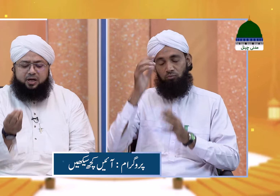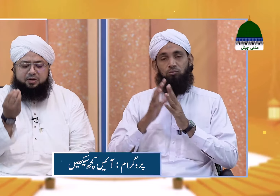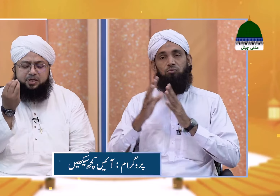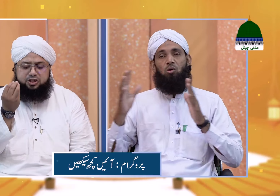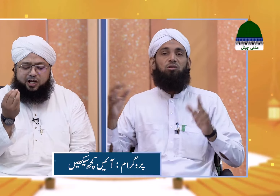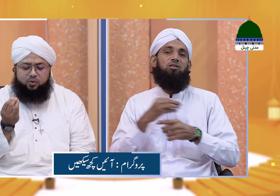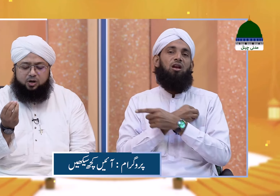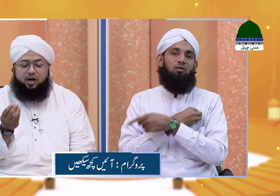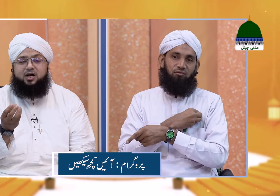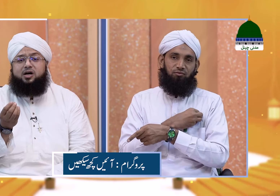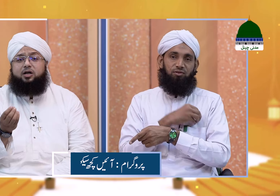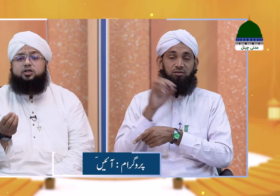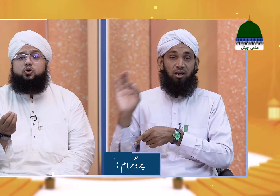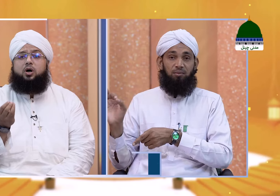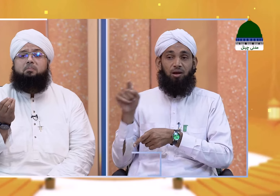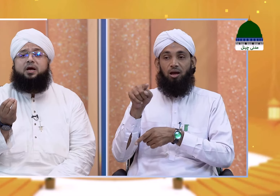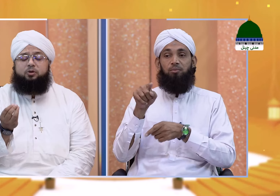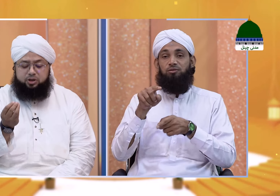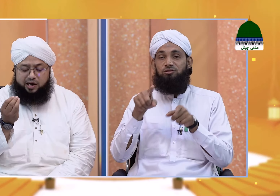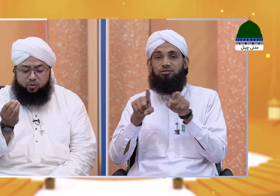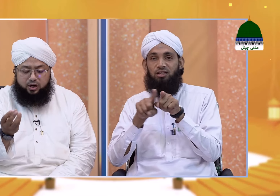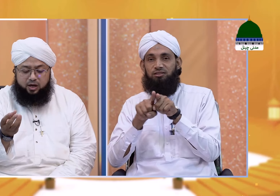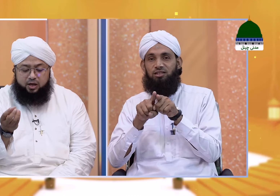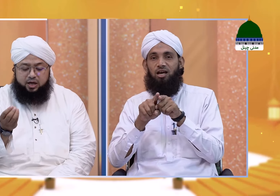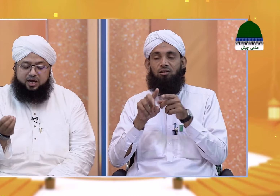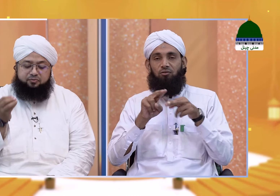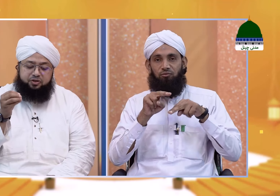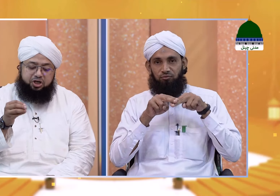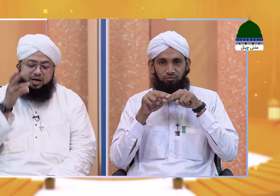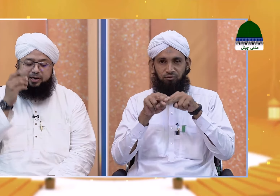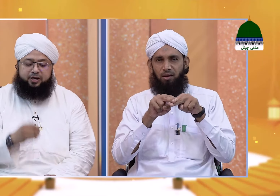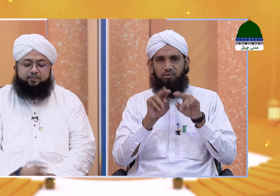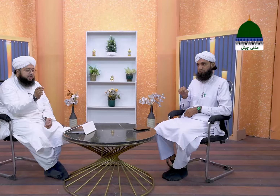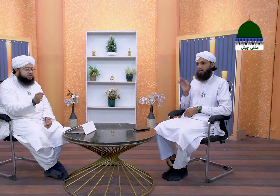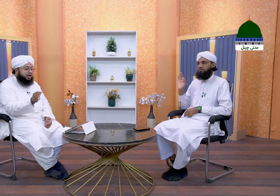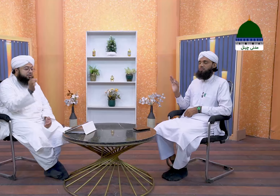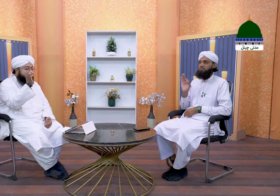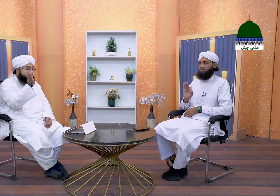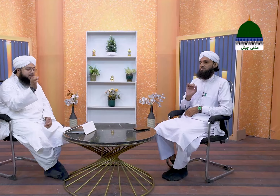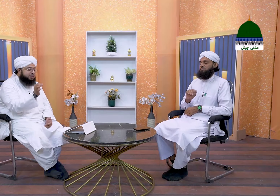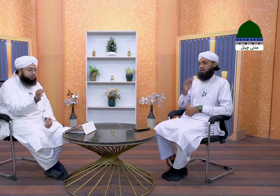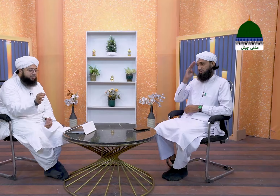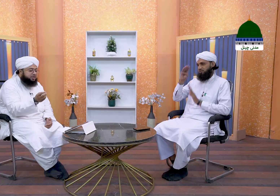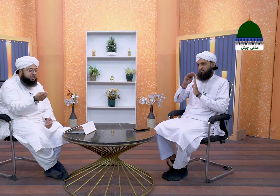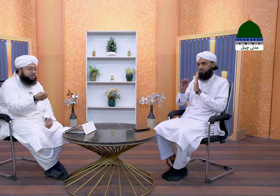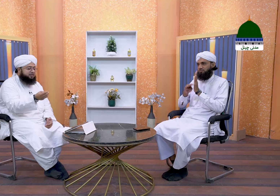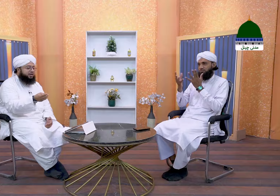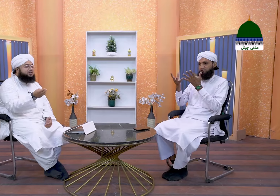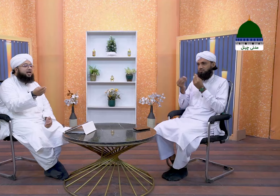قریبی رشتہ داروں کا رنج و غم میں مبتلا ہونا ایک فطری عمل ہے۔ اسلامی تعلیمات کے مطابق کی جانے والی